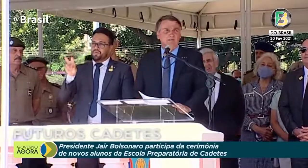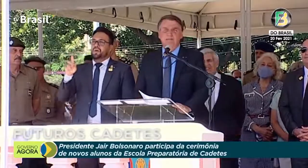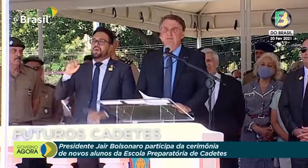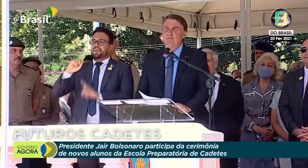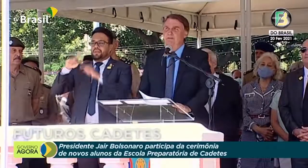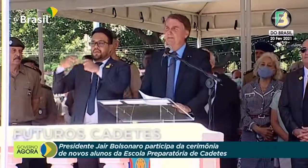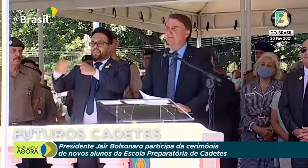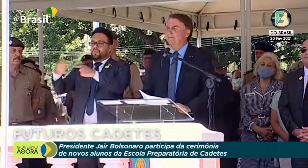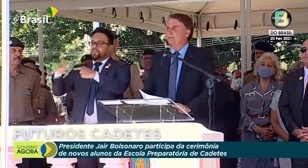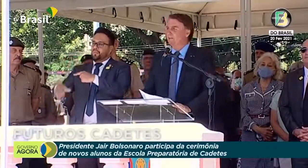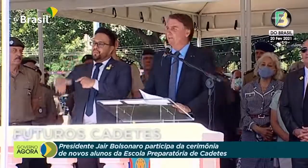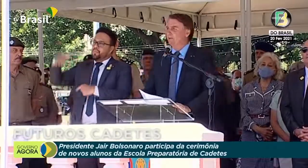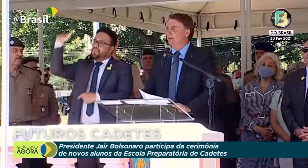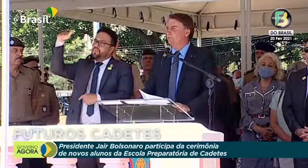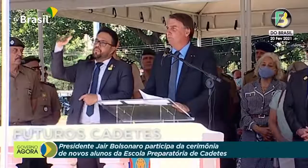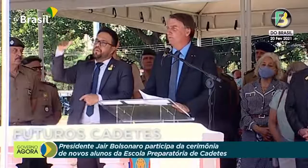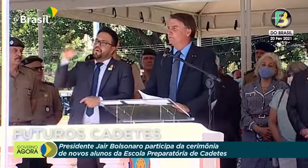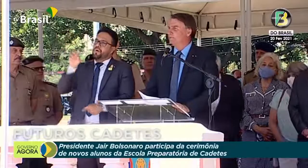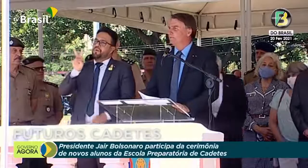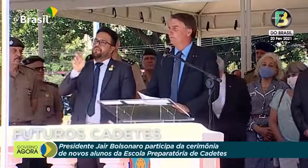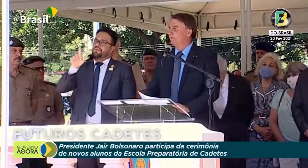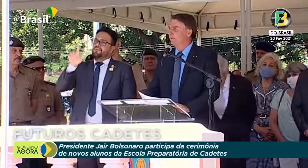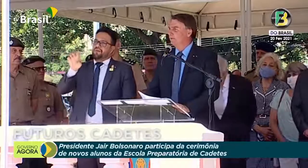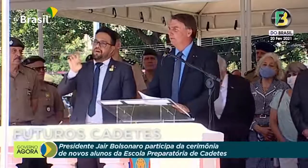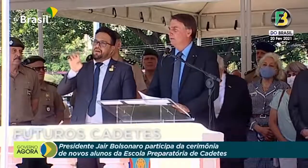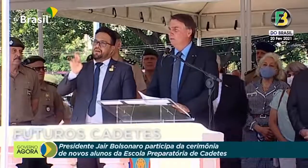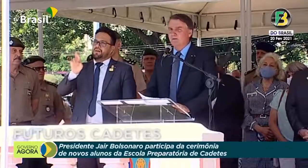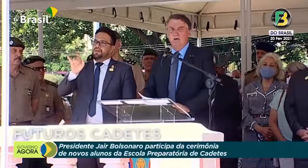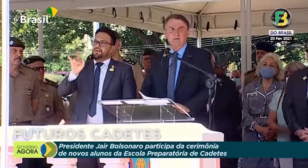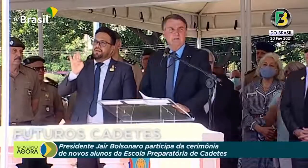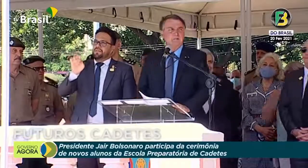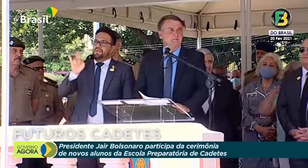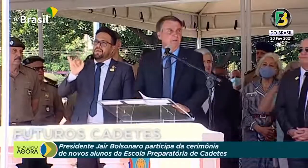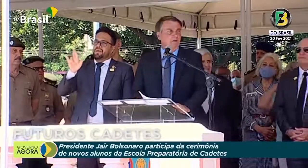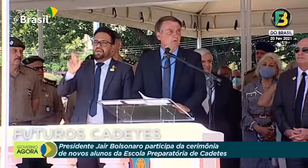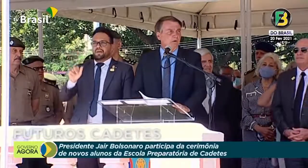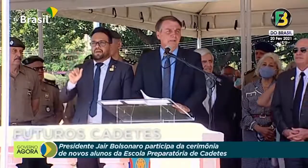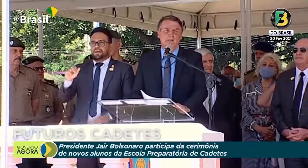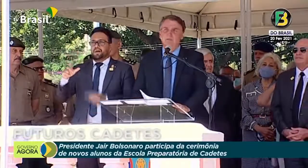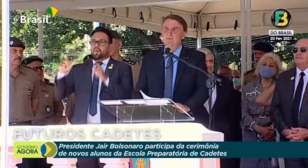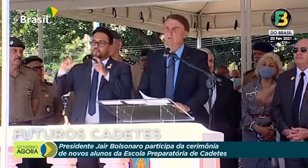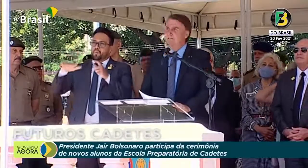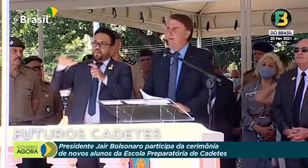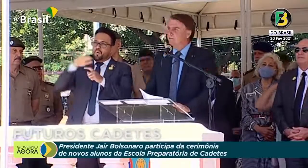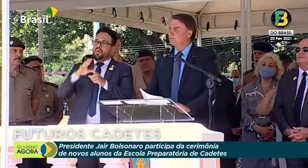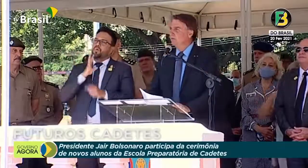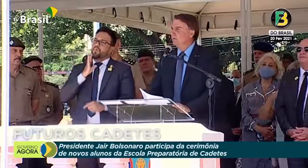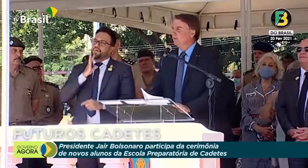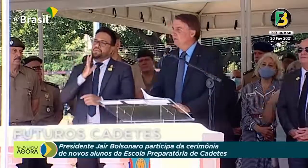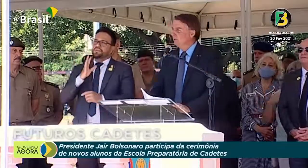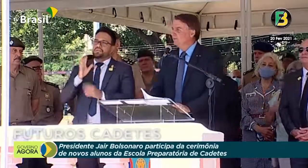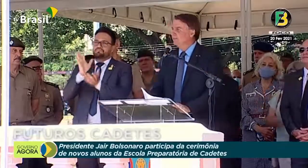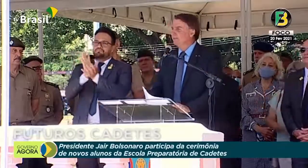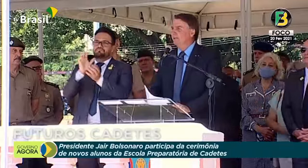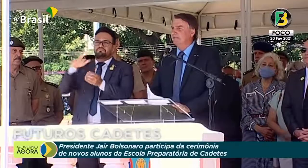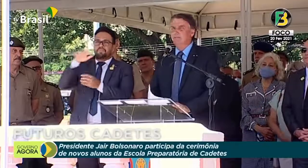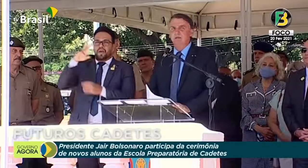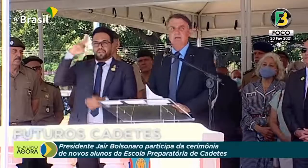no modesto Vado Ribeira, cidade de Eldorado Paulista, local onde eu conheci o Exército